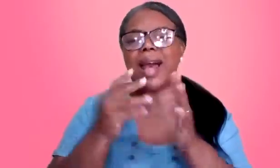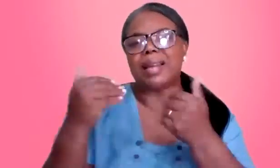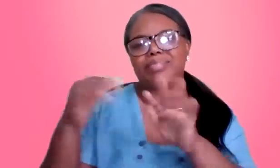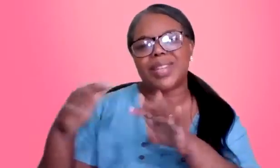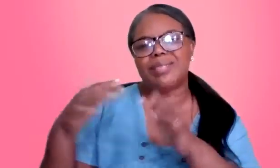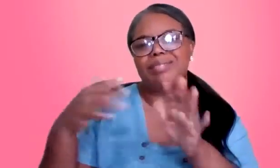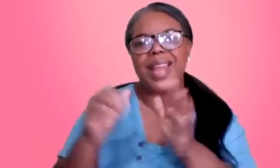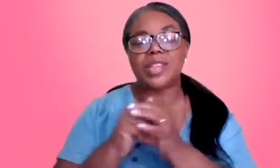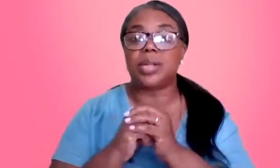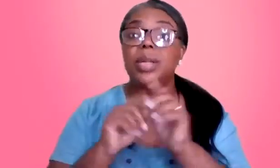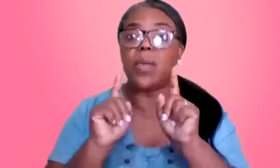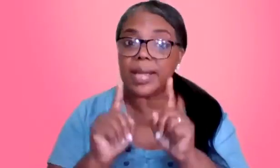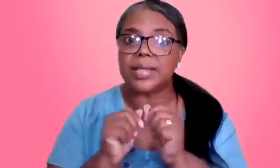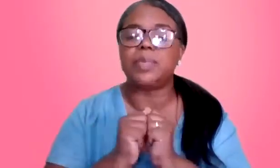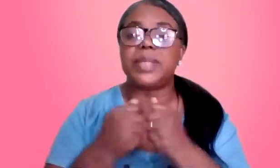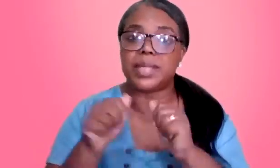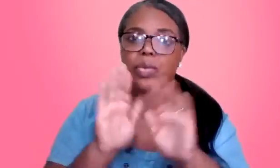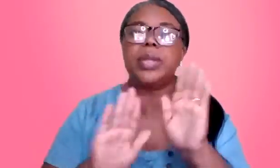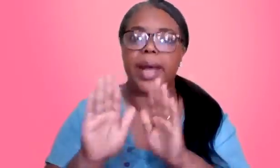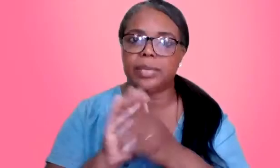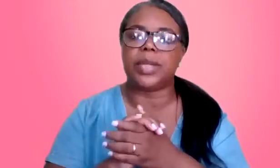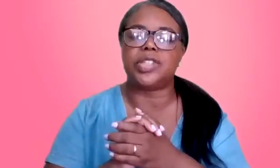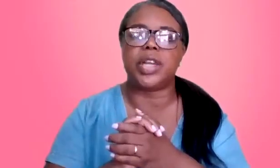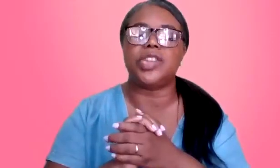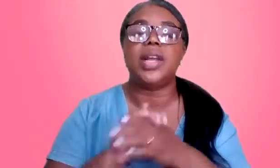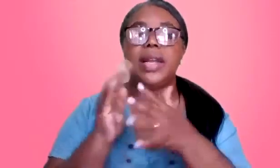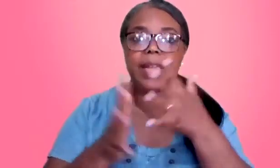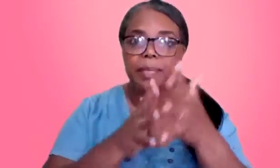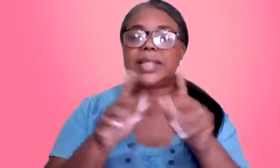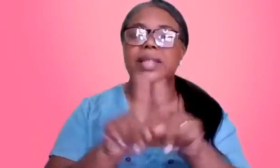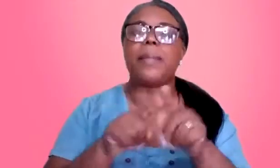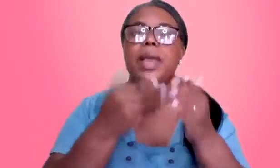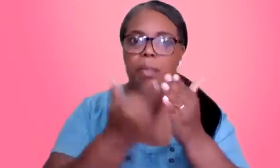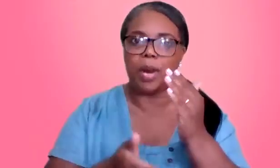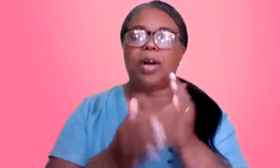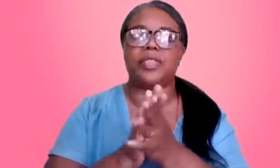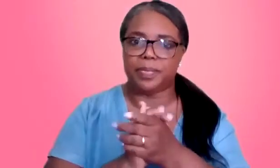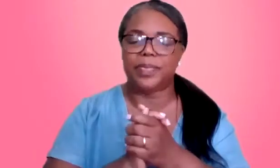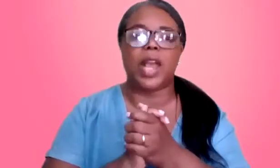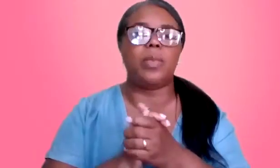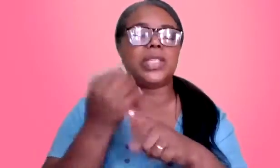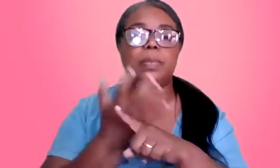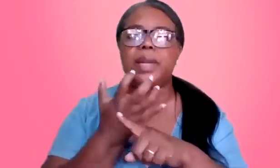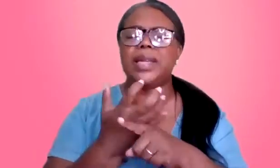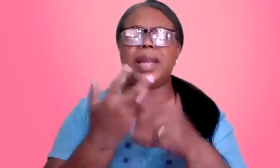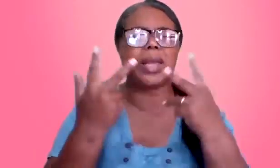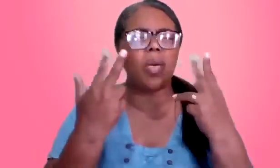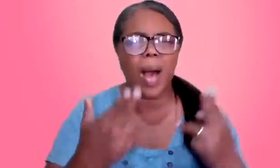assim, deixa. Não é assim, precisa cuidado, tá, gente? Libras também reprova. É uma disciplina